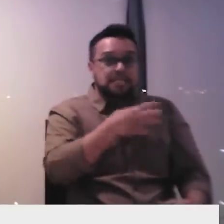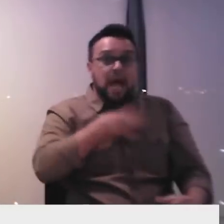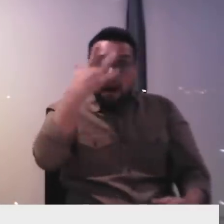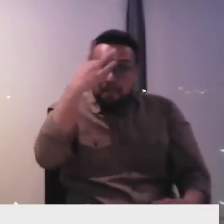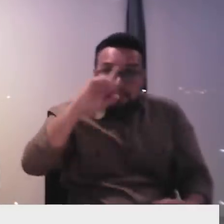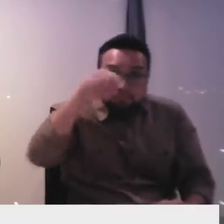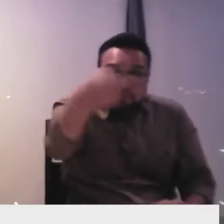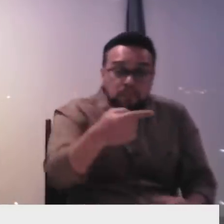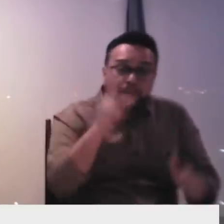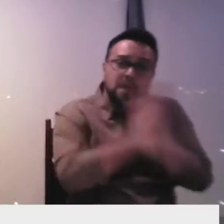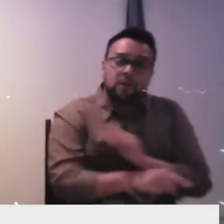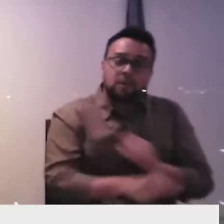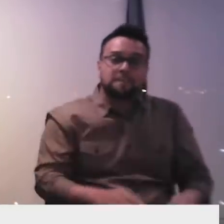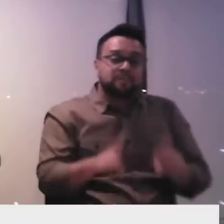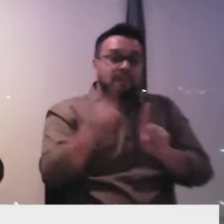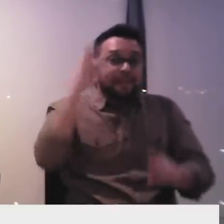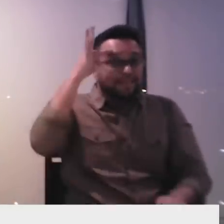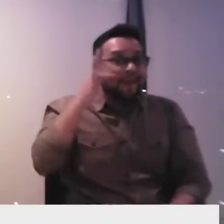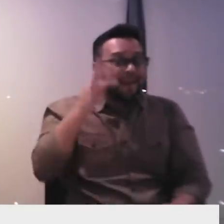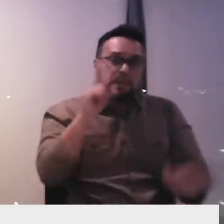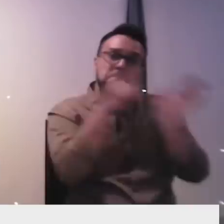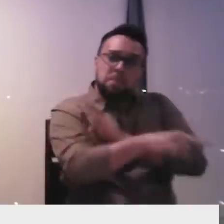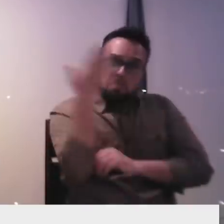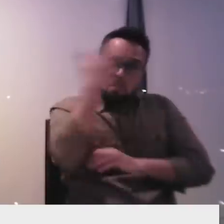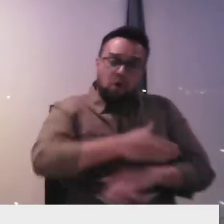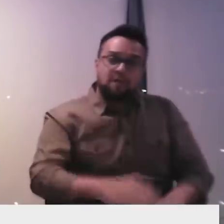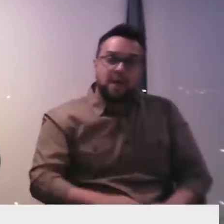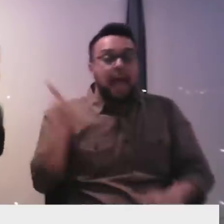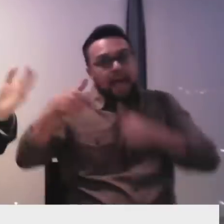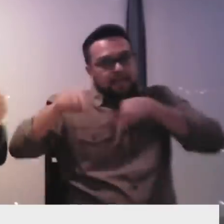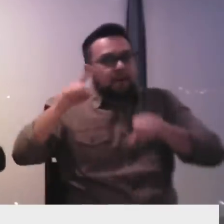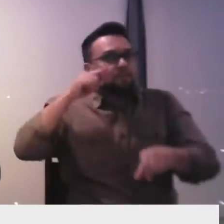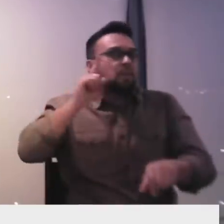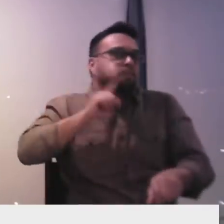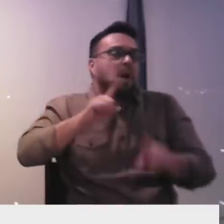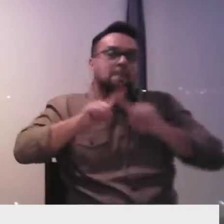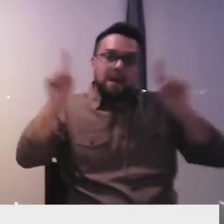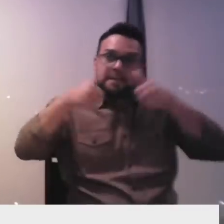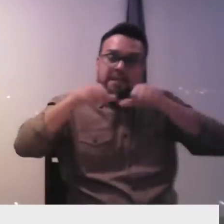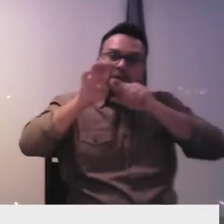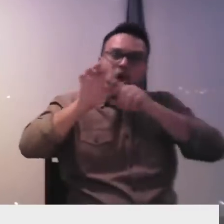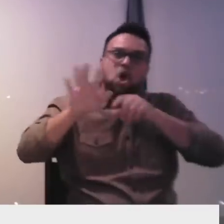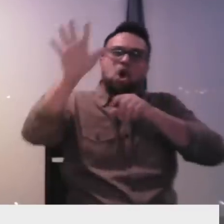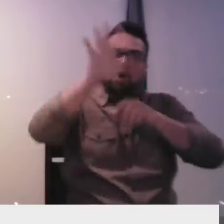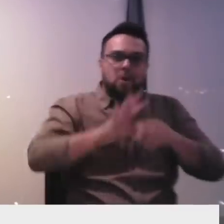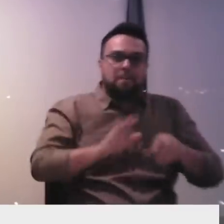seguinte. Pergunte à ministra Tereza Cristina, que não estava nos Estados Unidos, estava na Europa. Mas na mesma época,